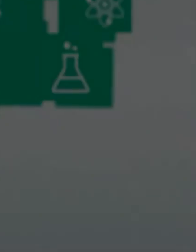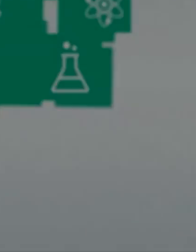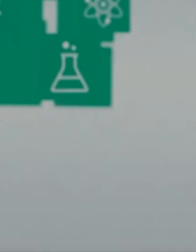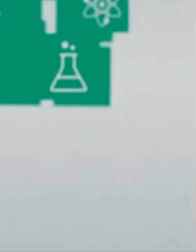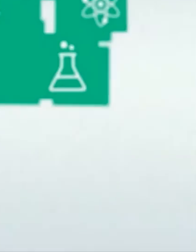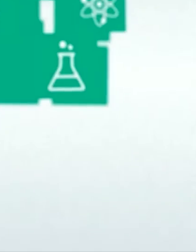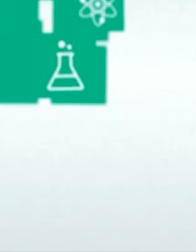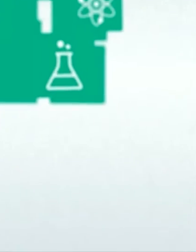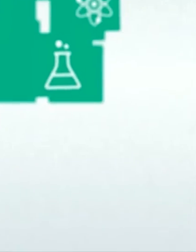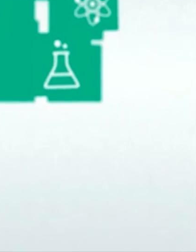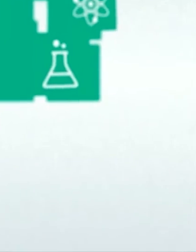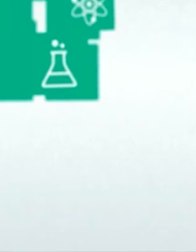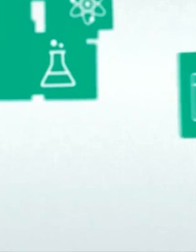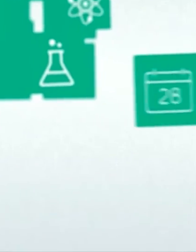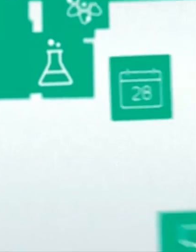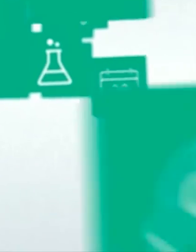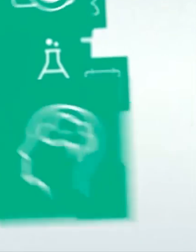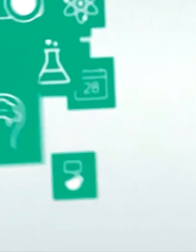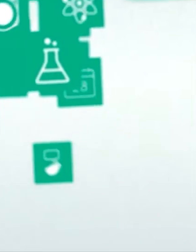E aí